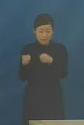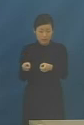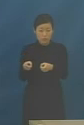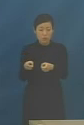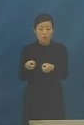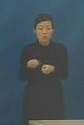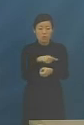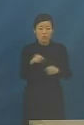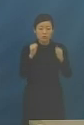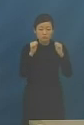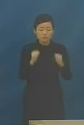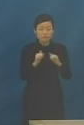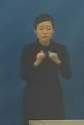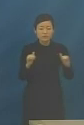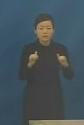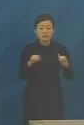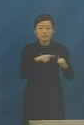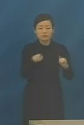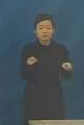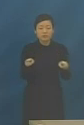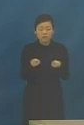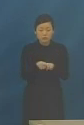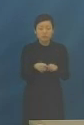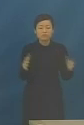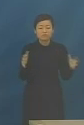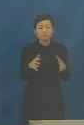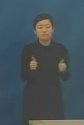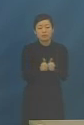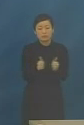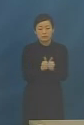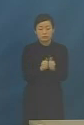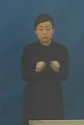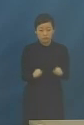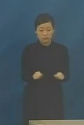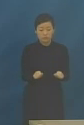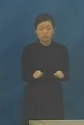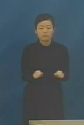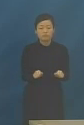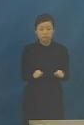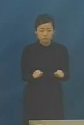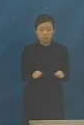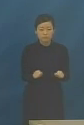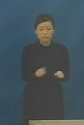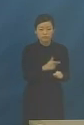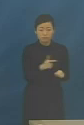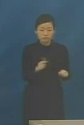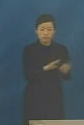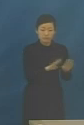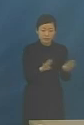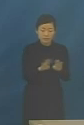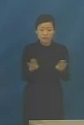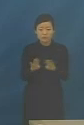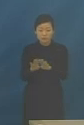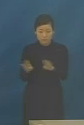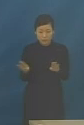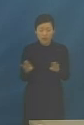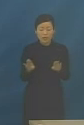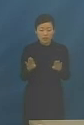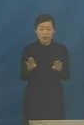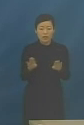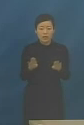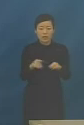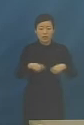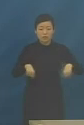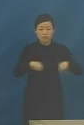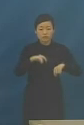方も交えての会議でありますこうしたものを相次いで開催をして中国電力